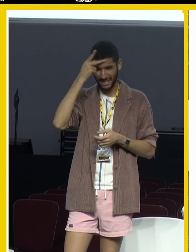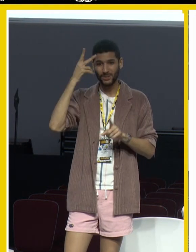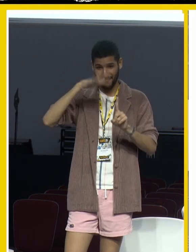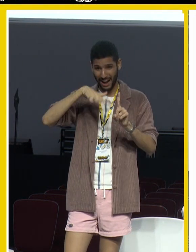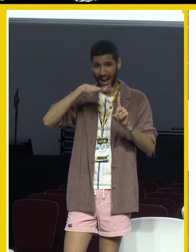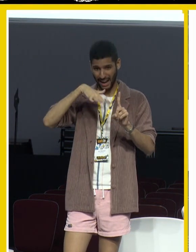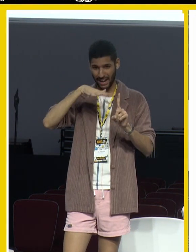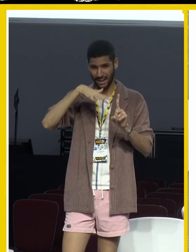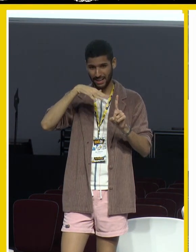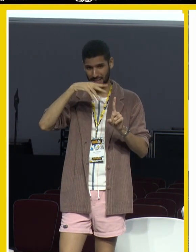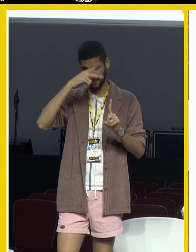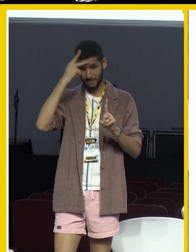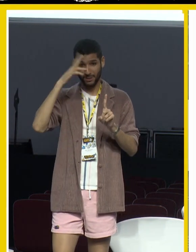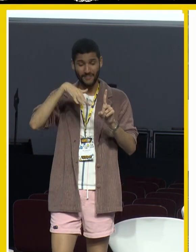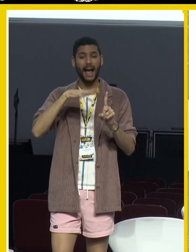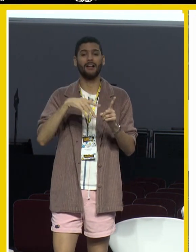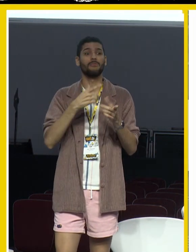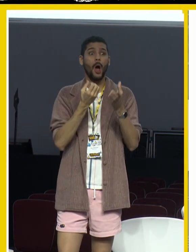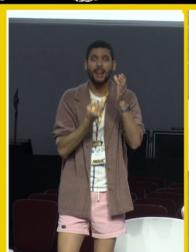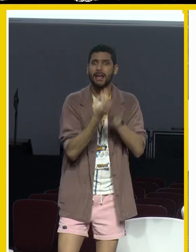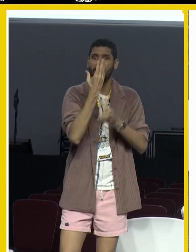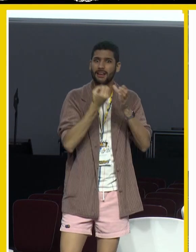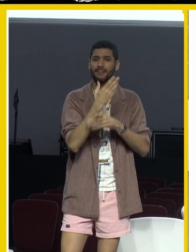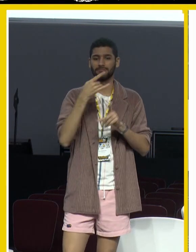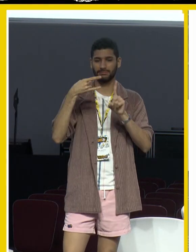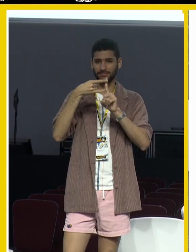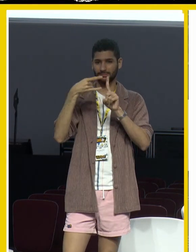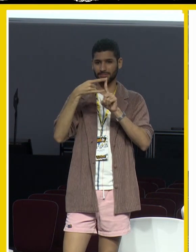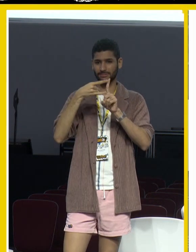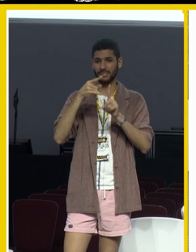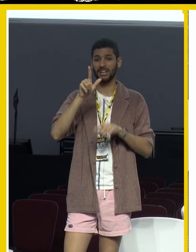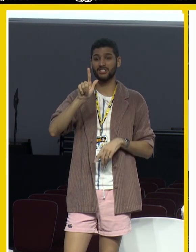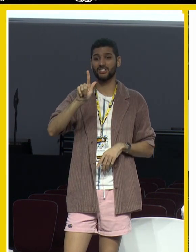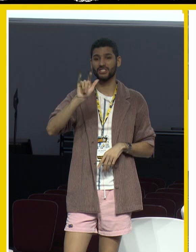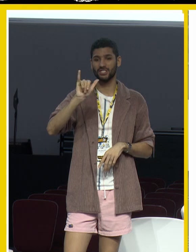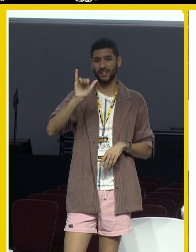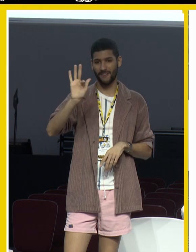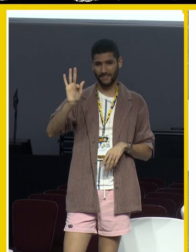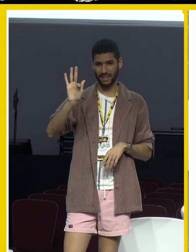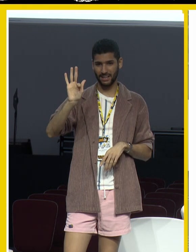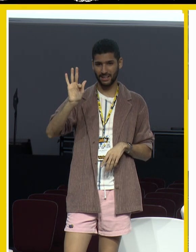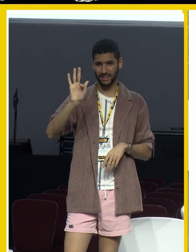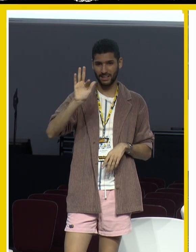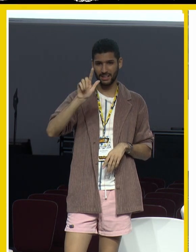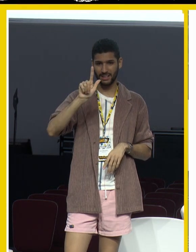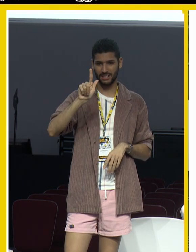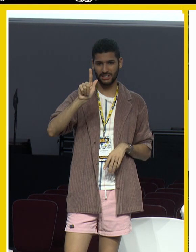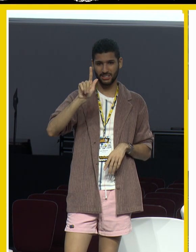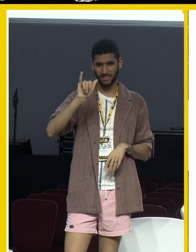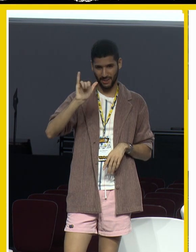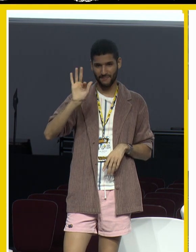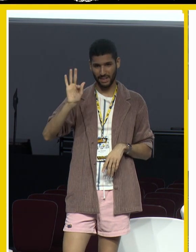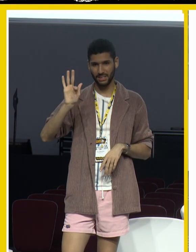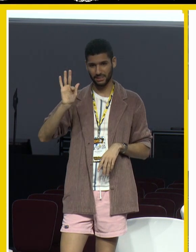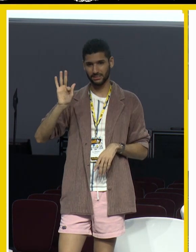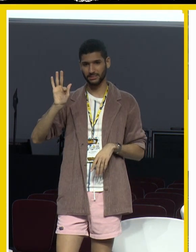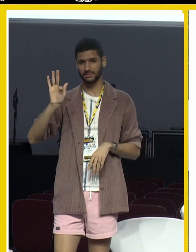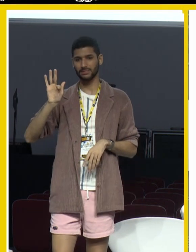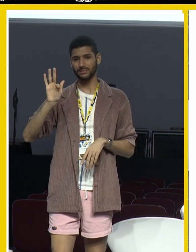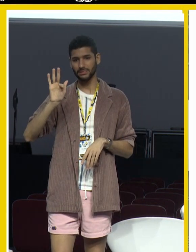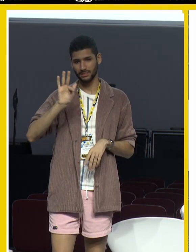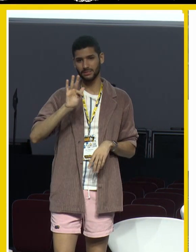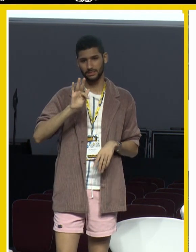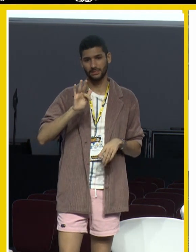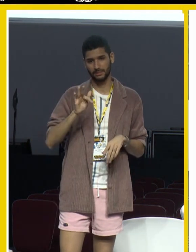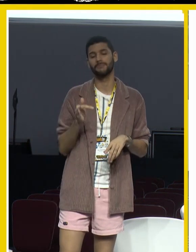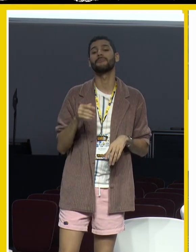disso começaram os fãs e aí e aí os fãs criaram começaram a pedir para